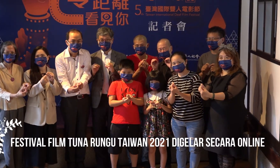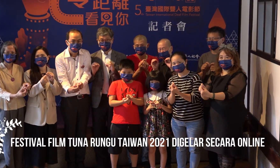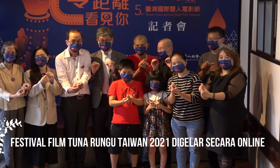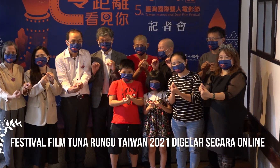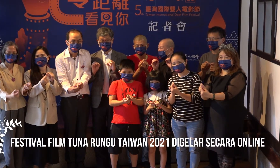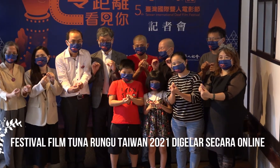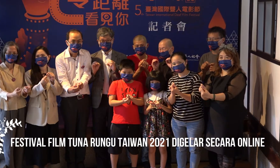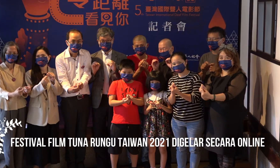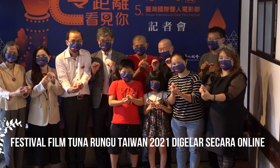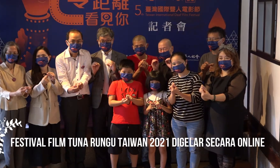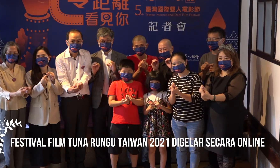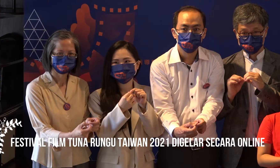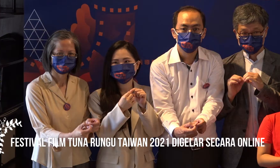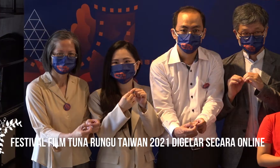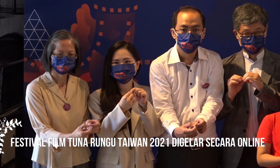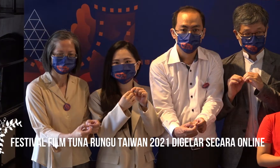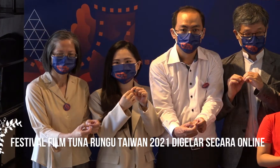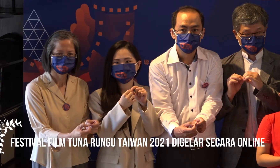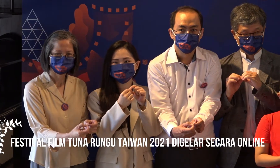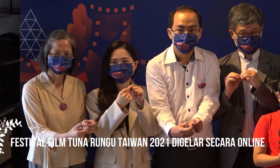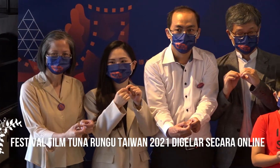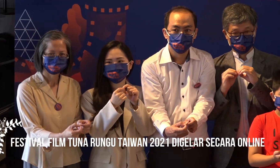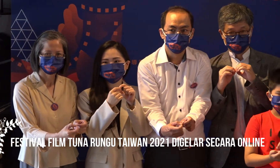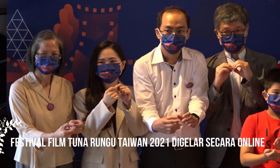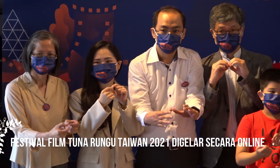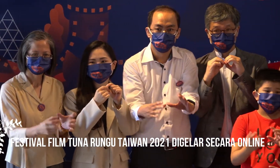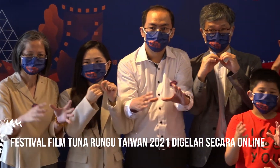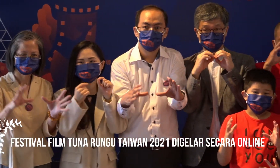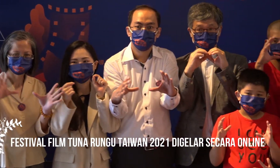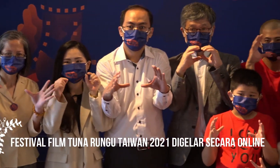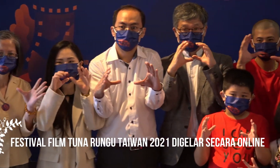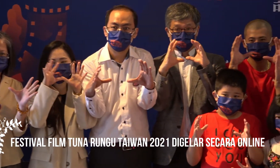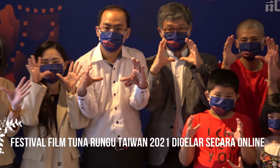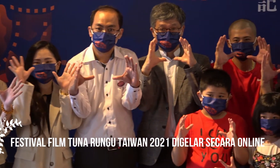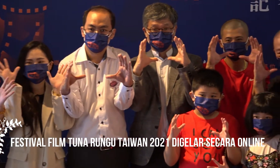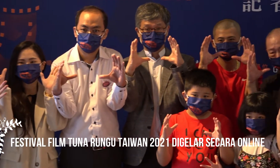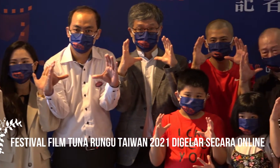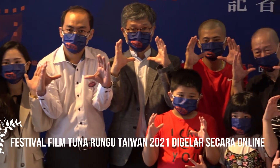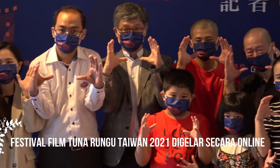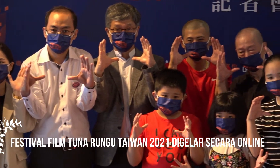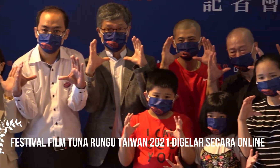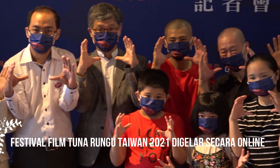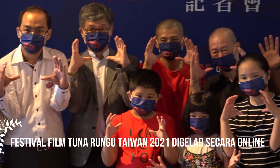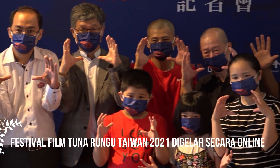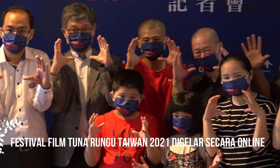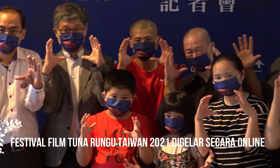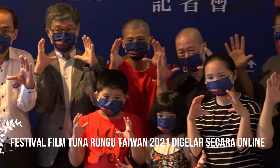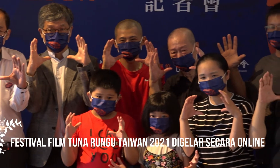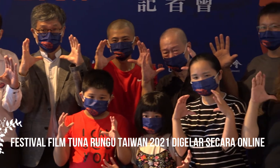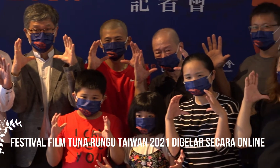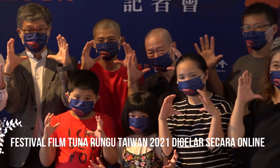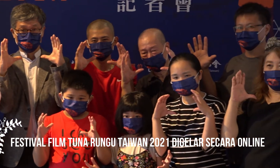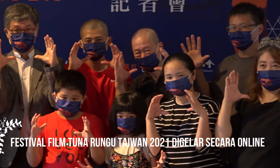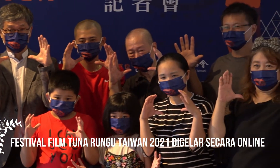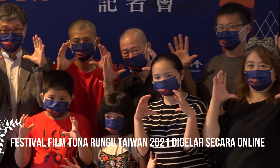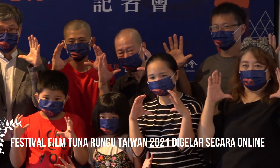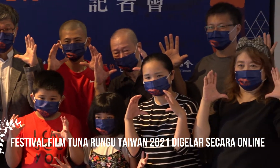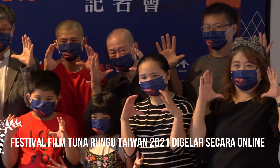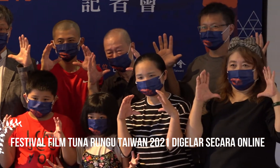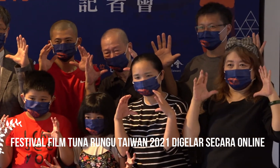tawon sebagai tempat demonstrasi bagi tunarungu meluncurkan pelatihan bagi sutradara tunarunggu pada Februari lalu untuk meningkatkan kemampuan